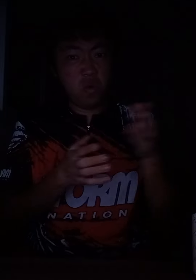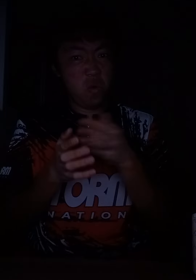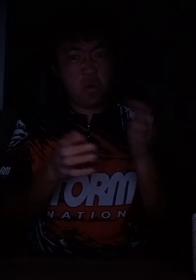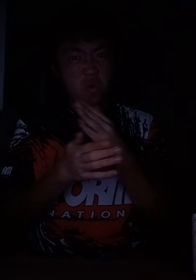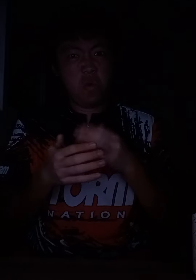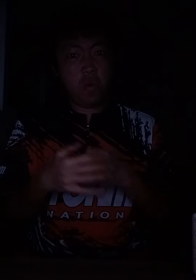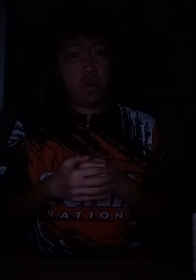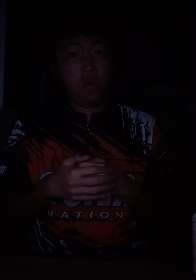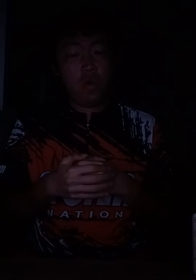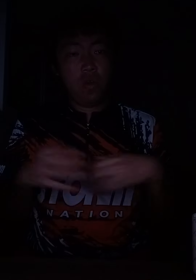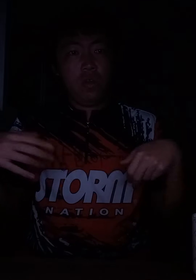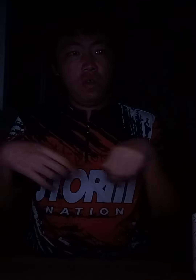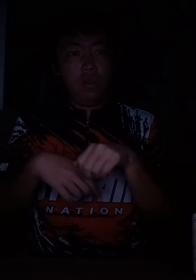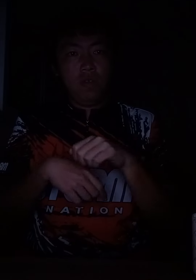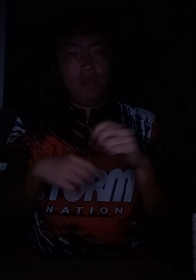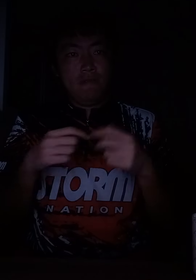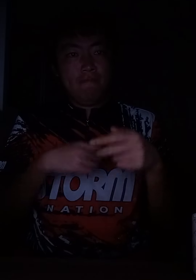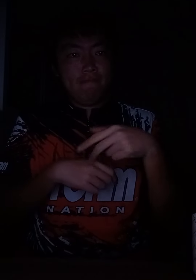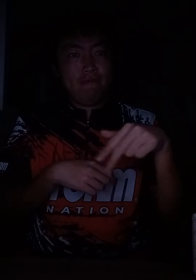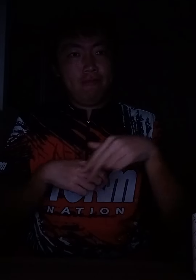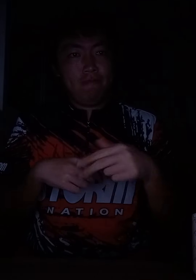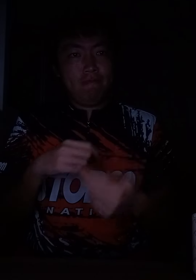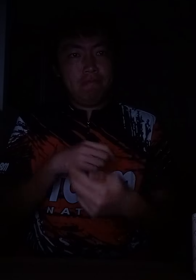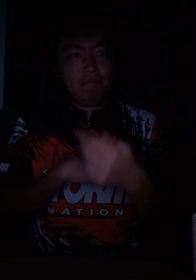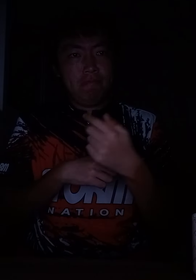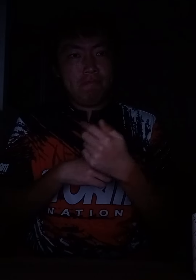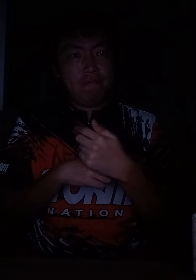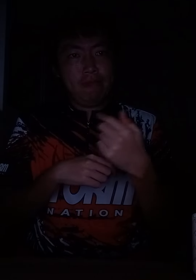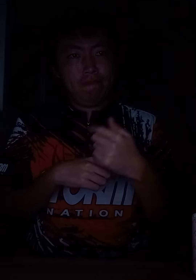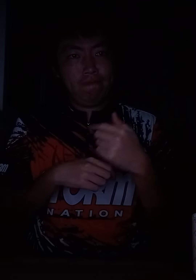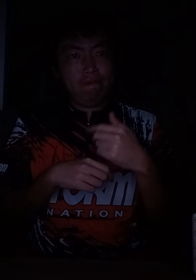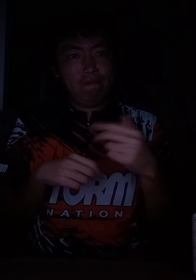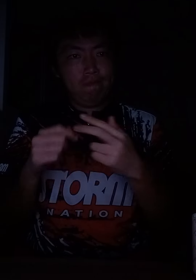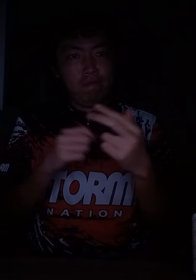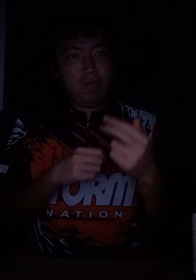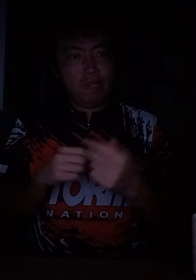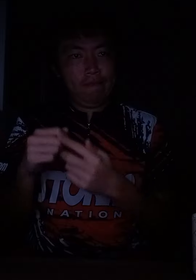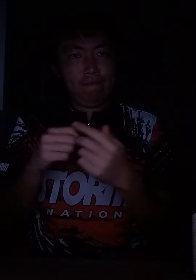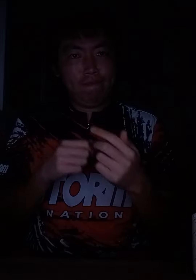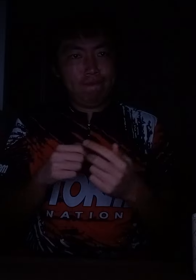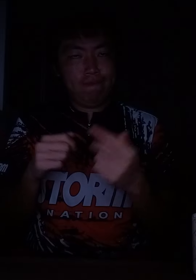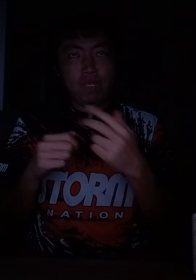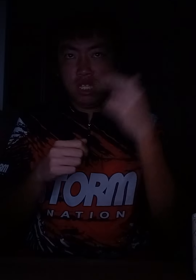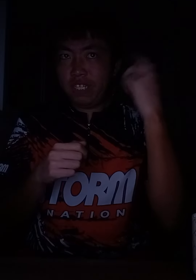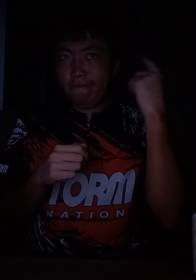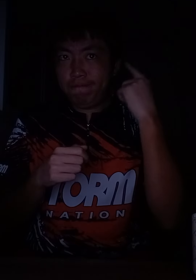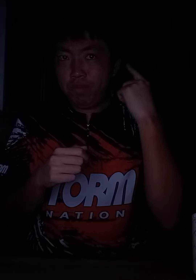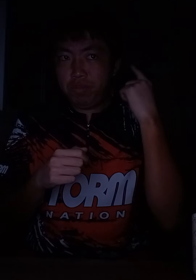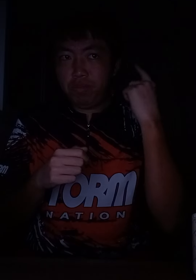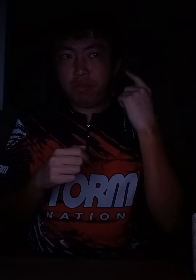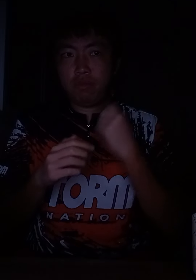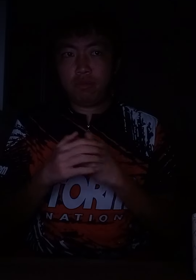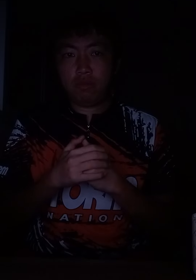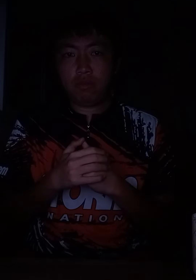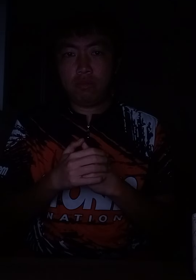상황이잖아요. 그래서 그 다음 역인 부안역에다가 연락을 해서